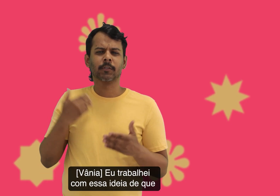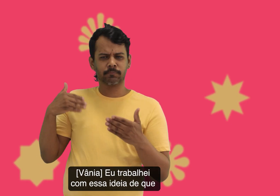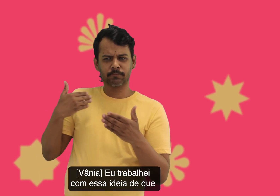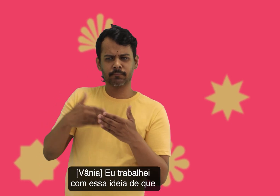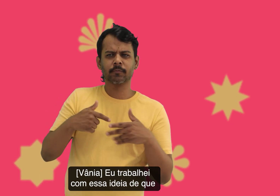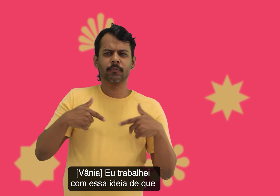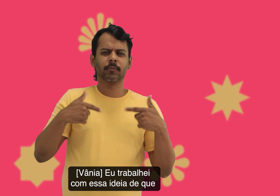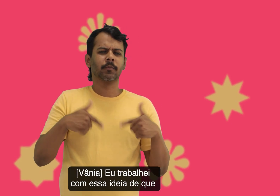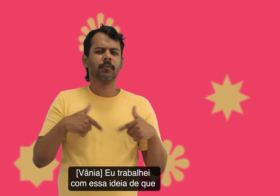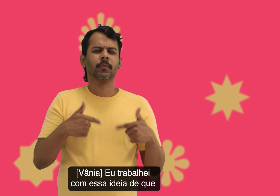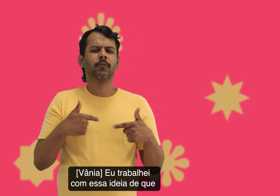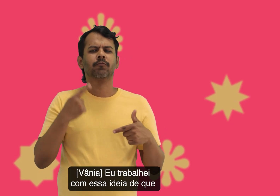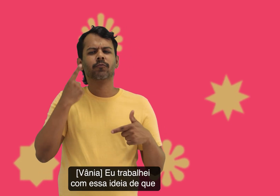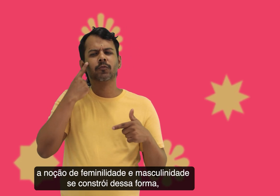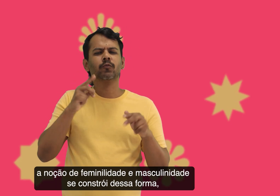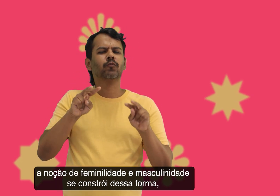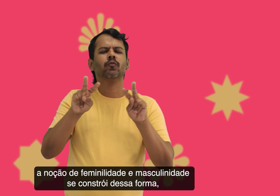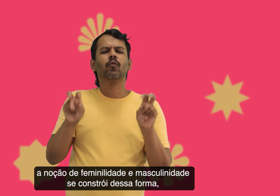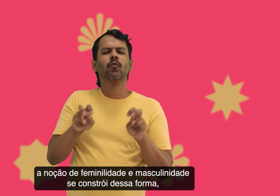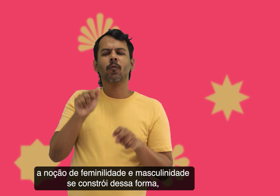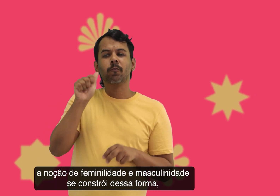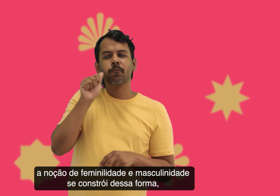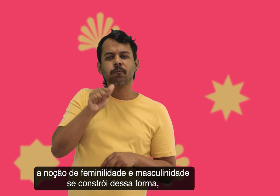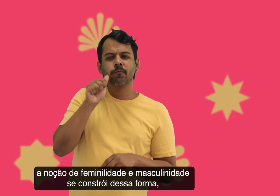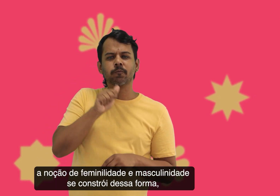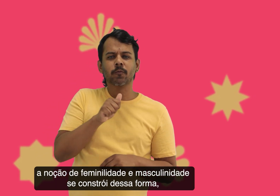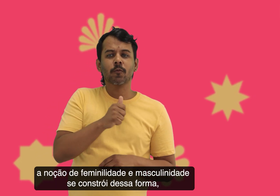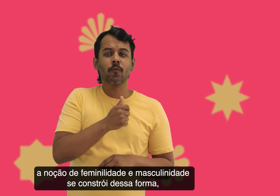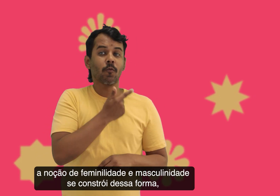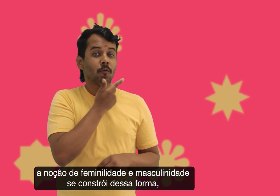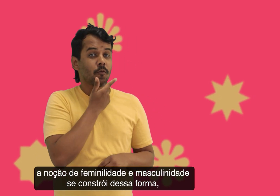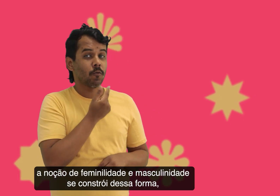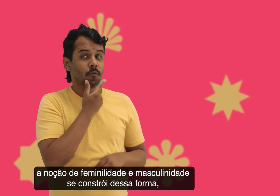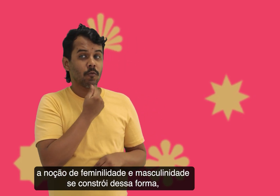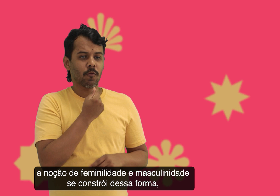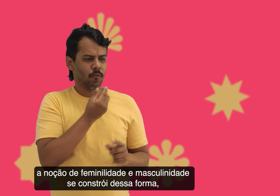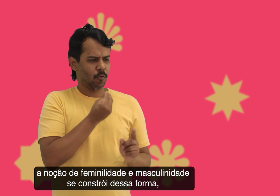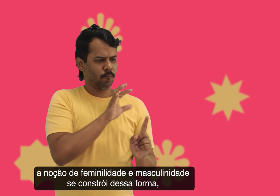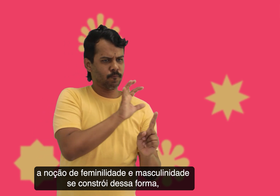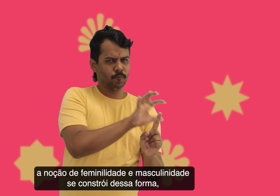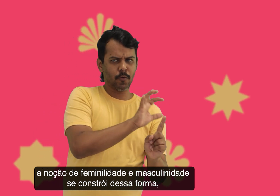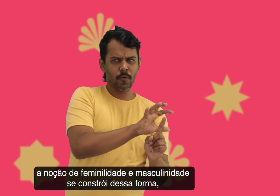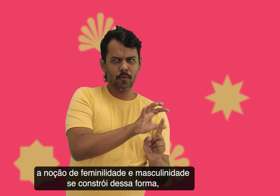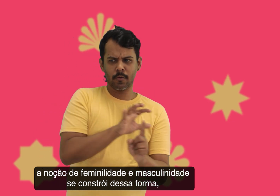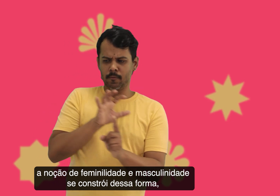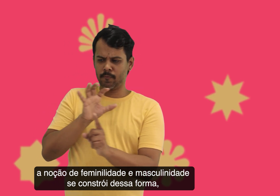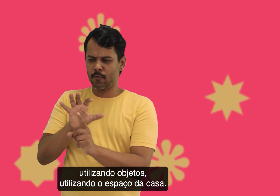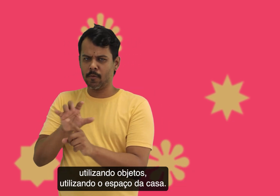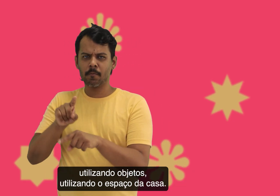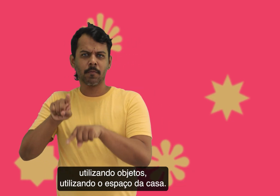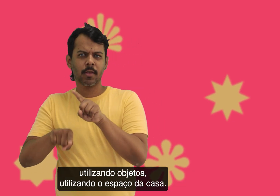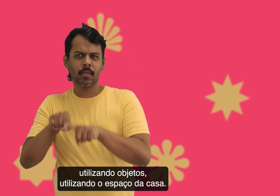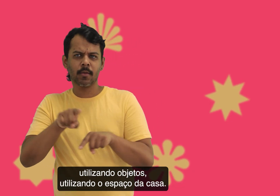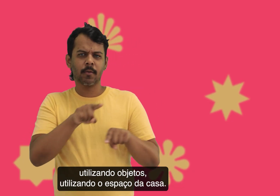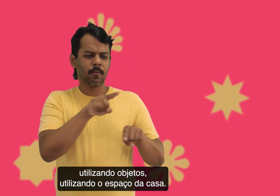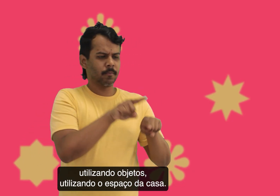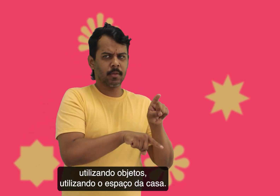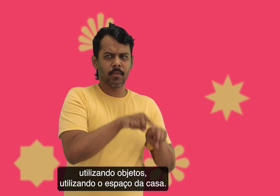Eu trabalhei com essa ideia de que a noção de feminilidade e masculinidade se constroem dessa forma, utilizando objetos,